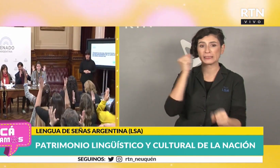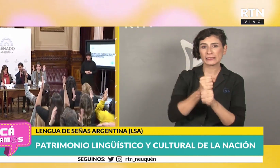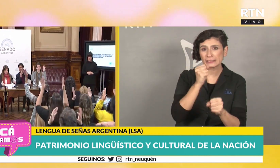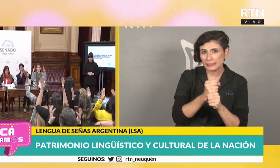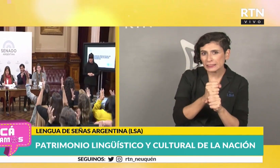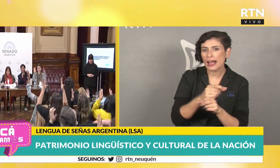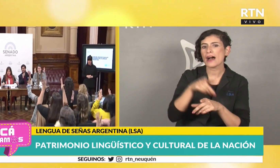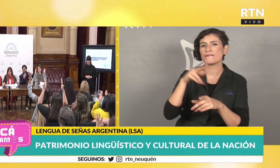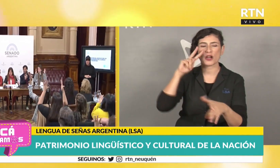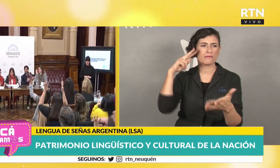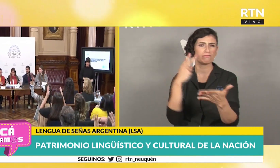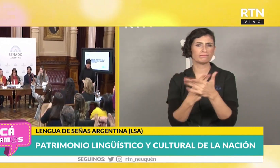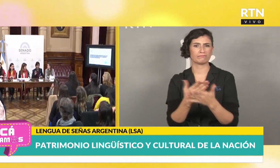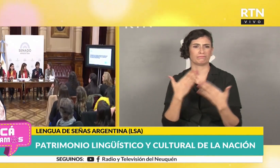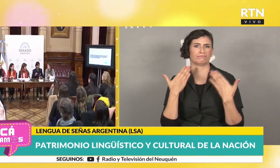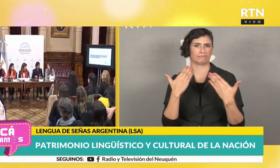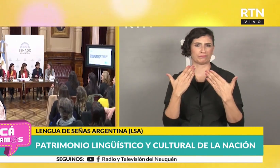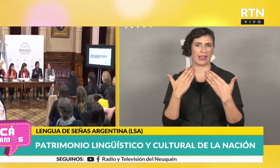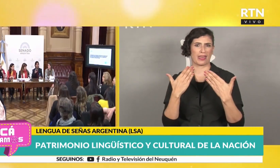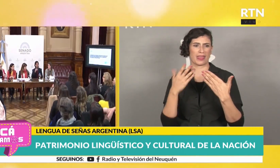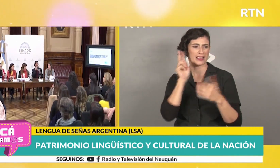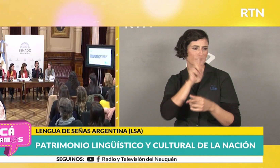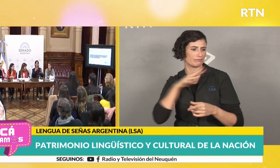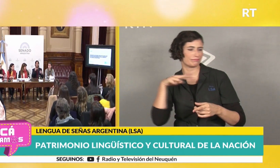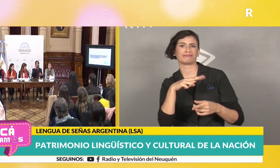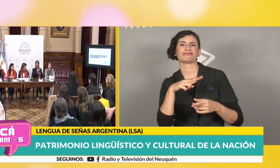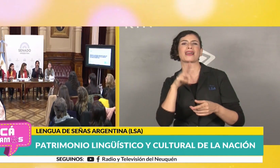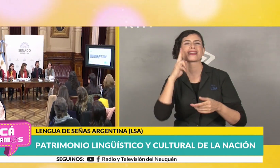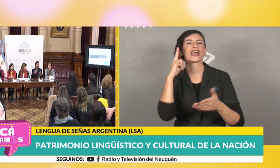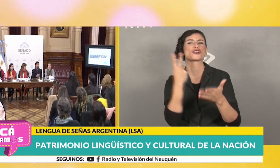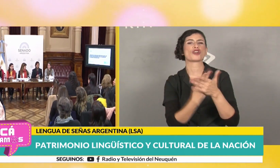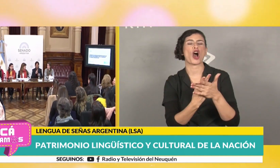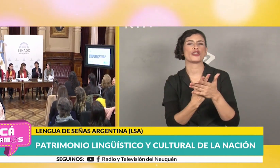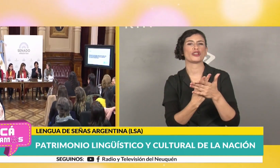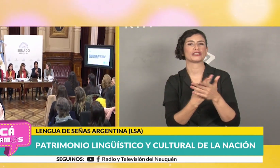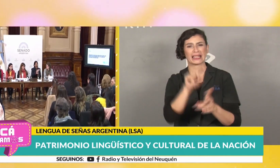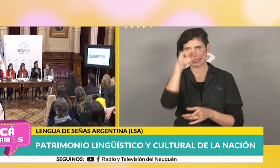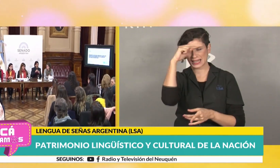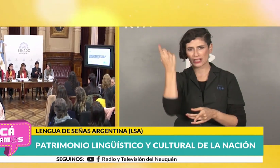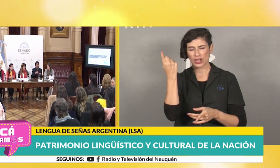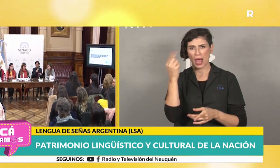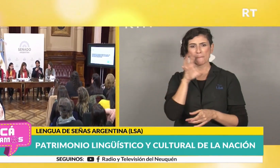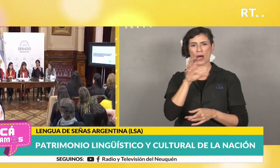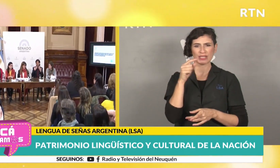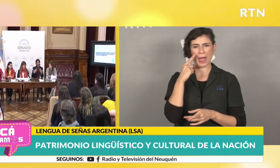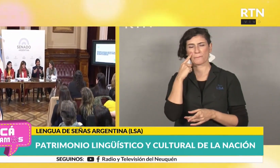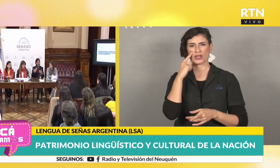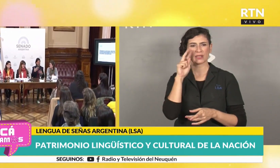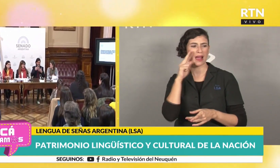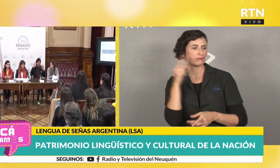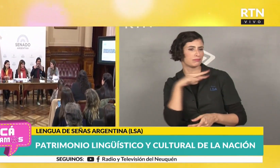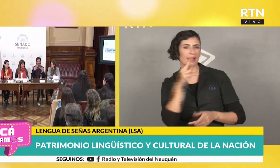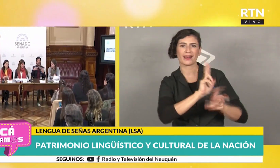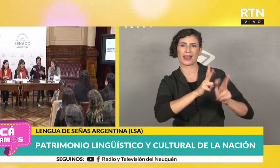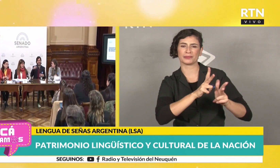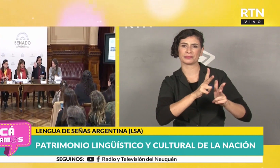inscriptas con reconocimiento de los estados nacional, provincial y municipal. El proyecto además faculta